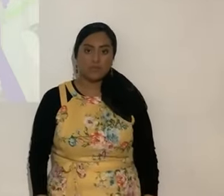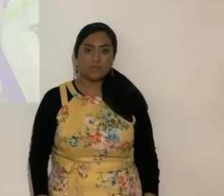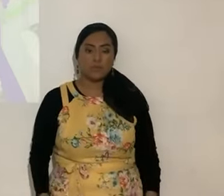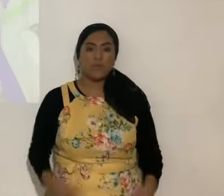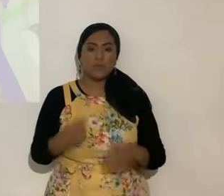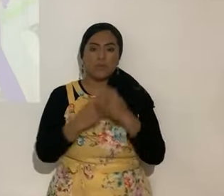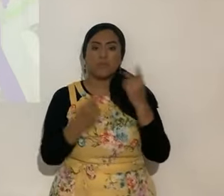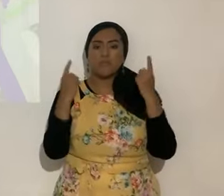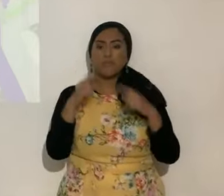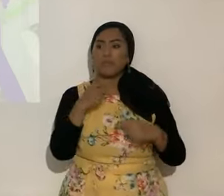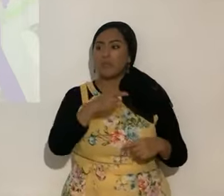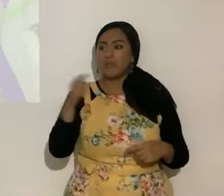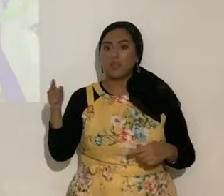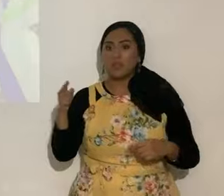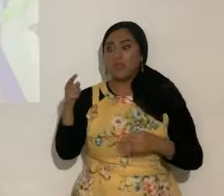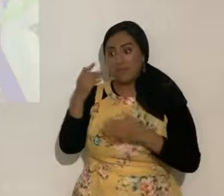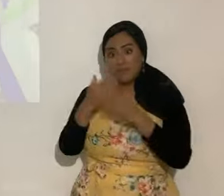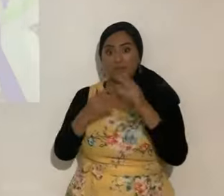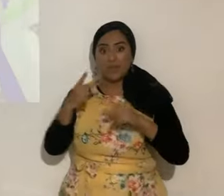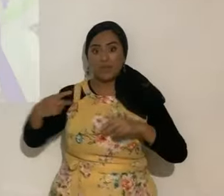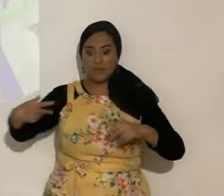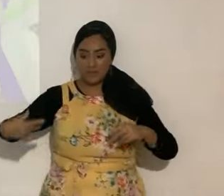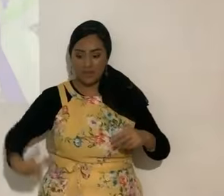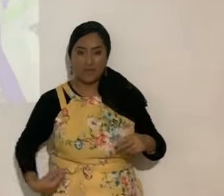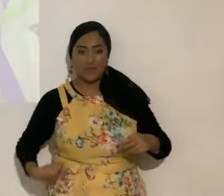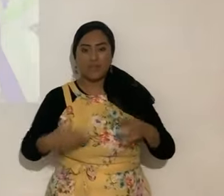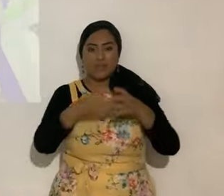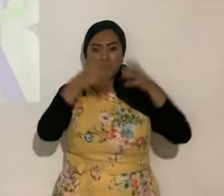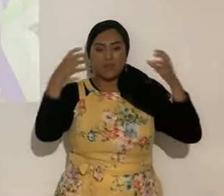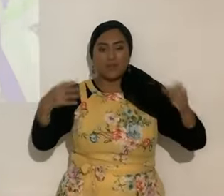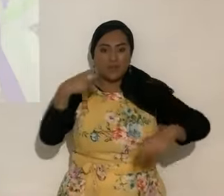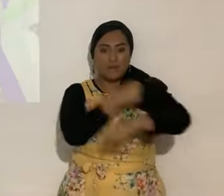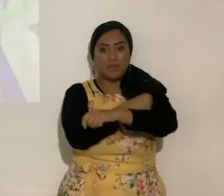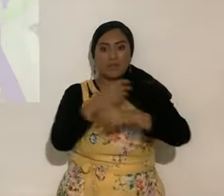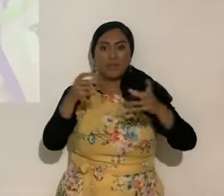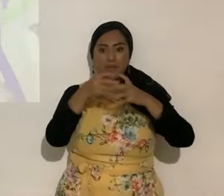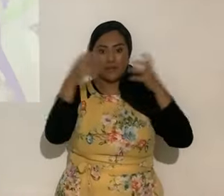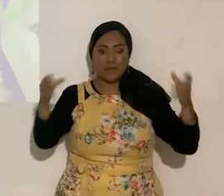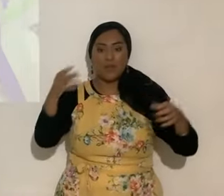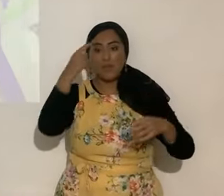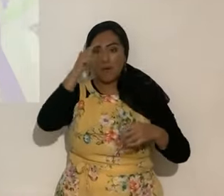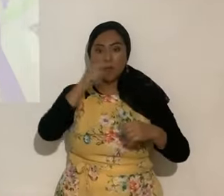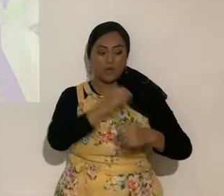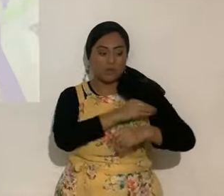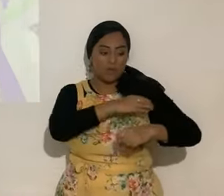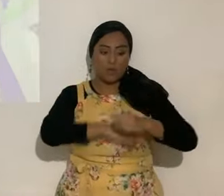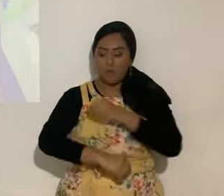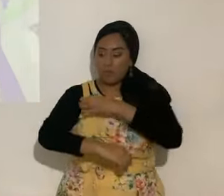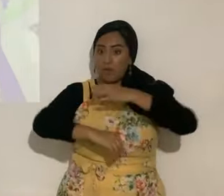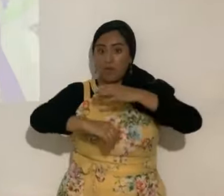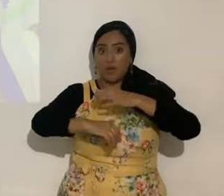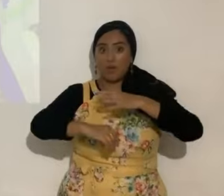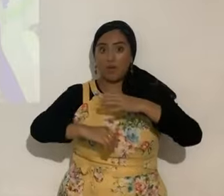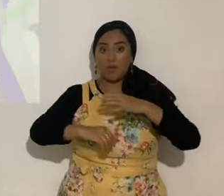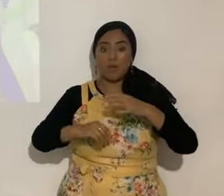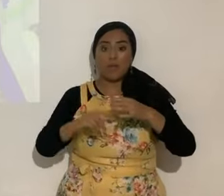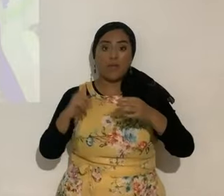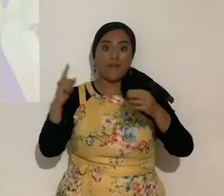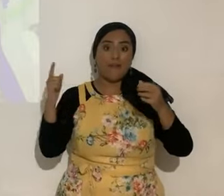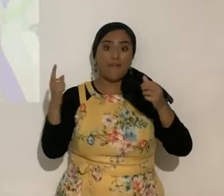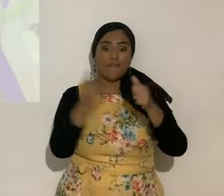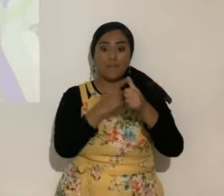pasa? se inyectan tantos anabólicos, y tanta droga, para hacer músculo, que el primero que